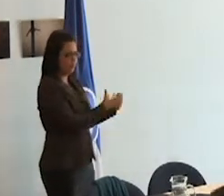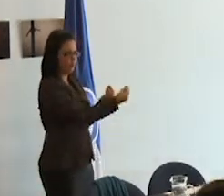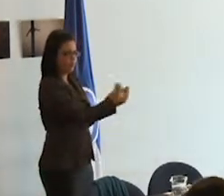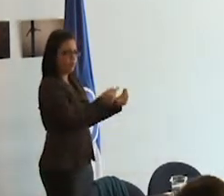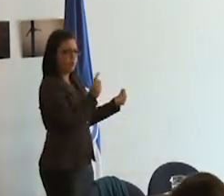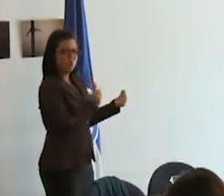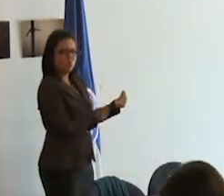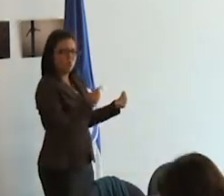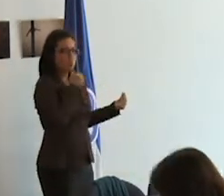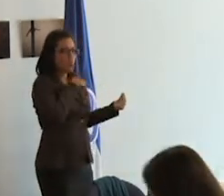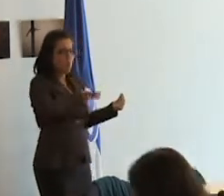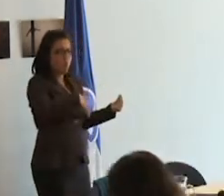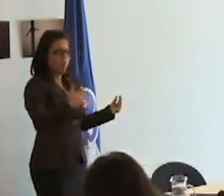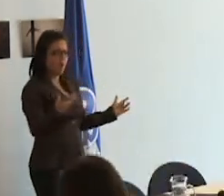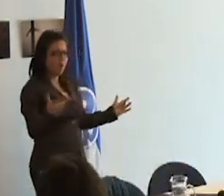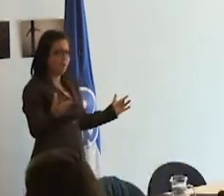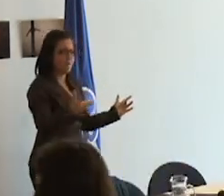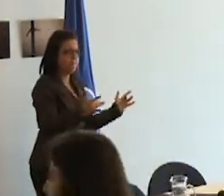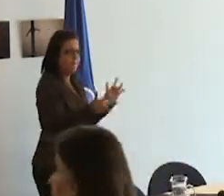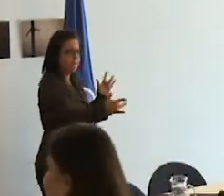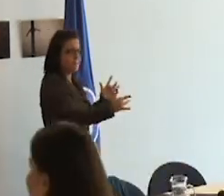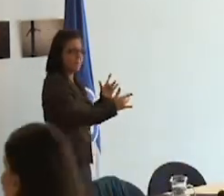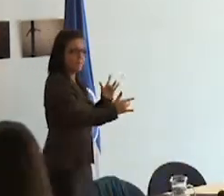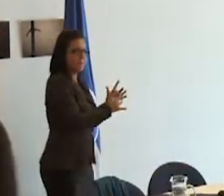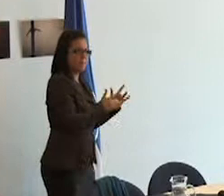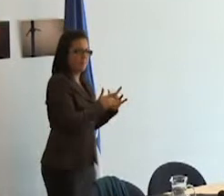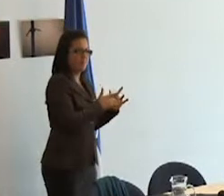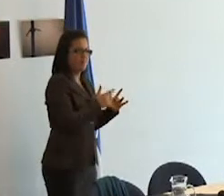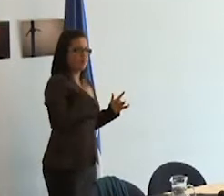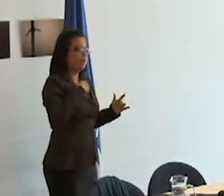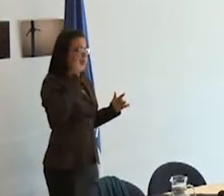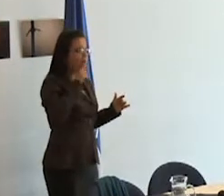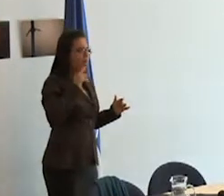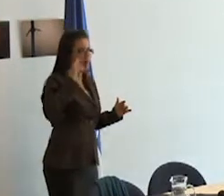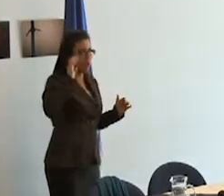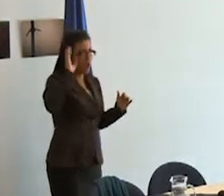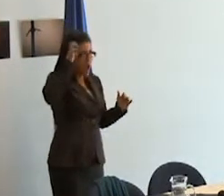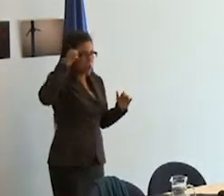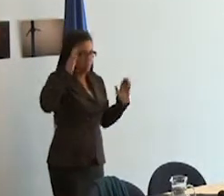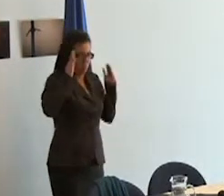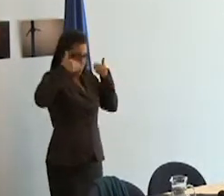en concordancia con los obtenidos desde la mirada eurocéntrica,